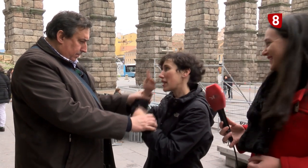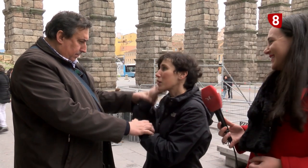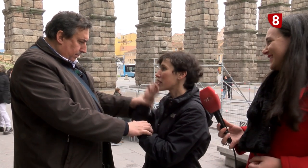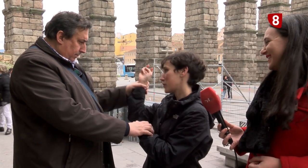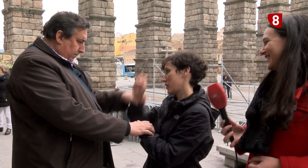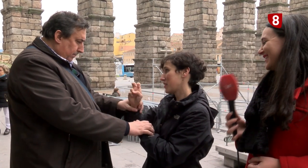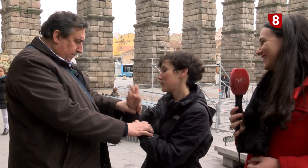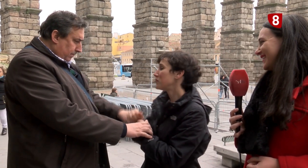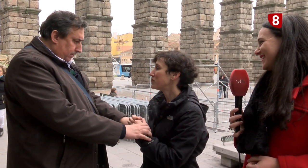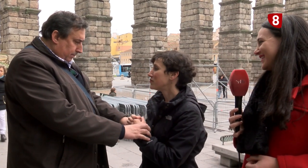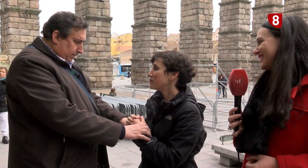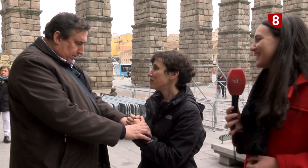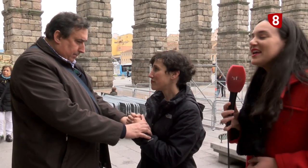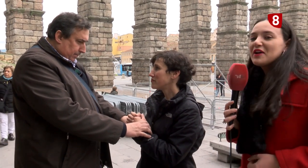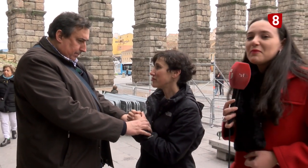también